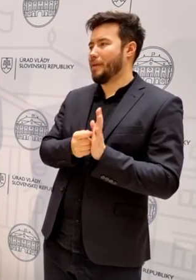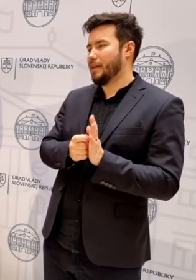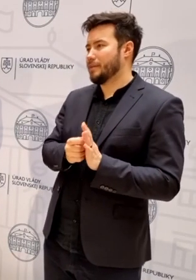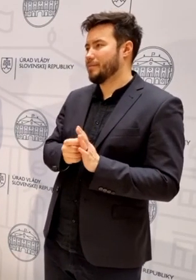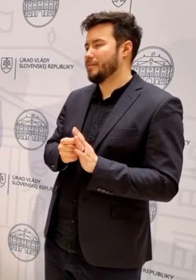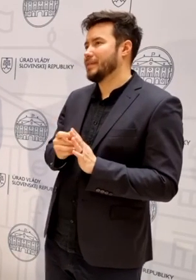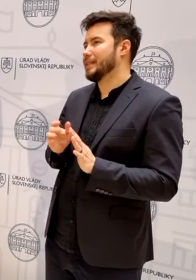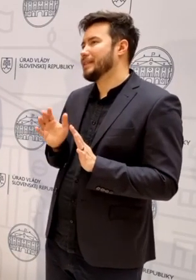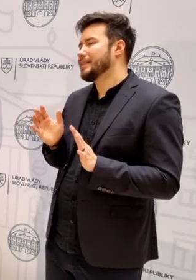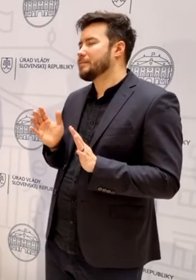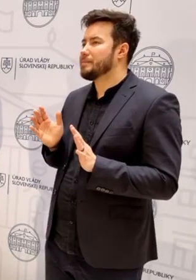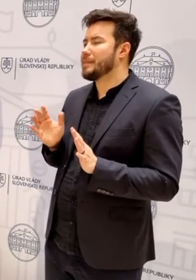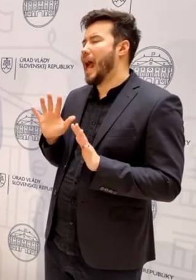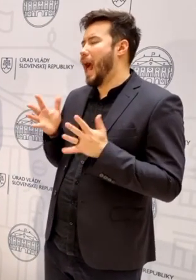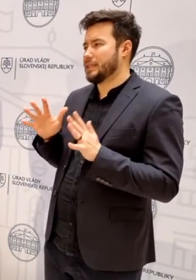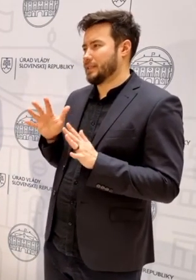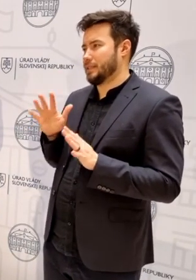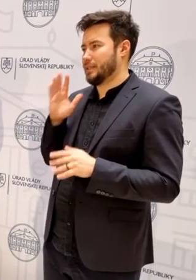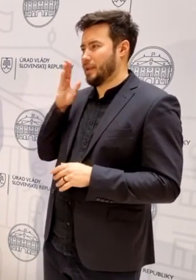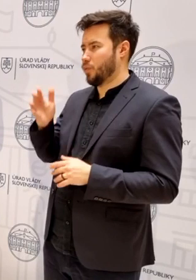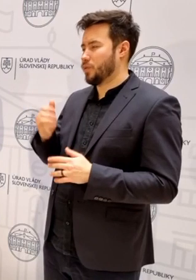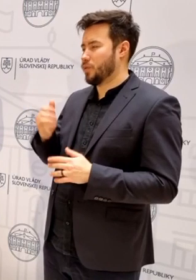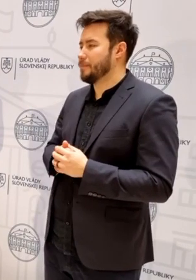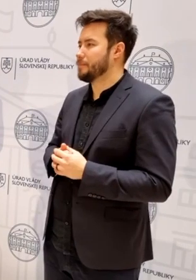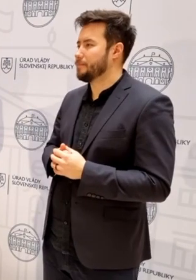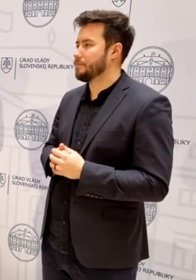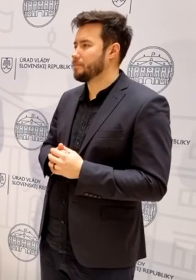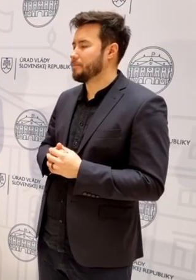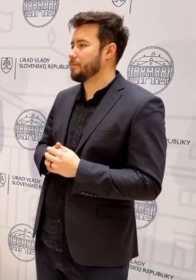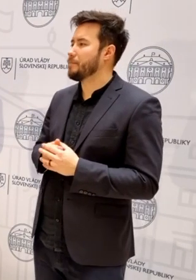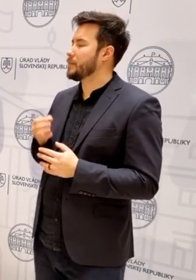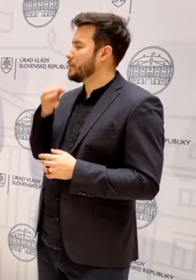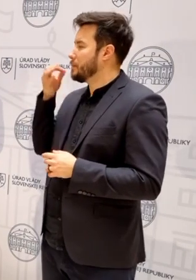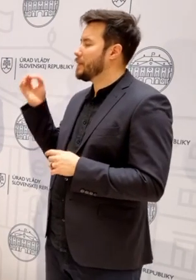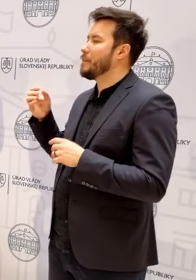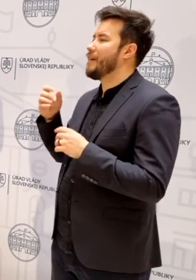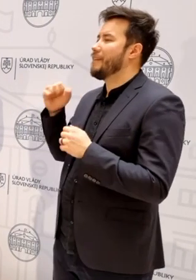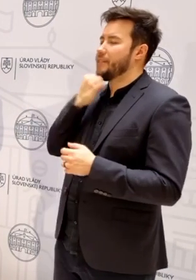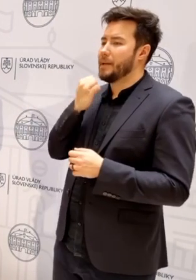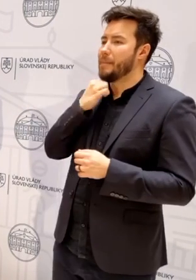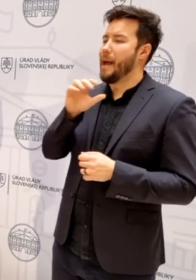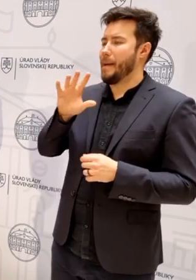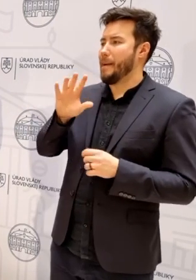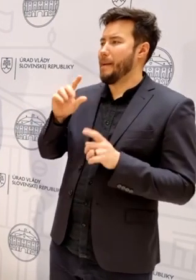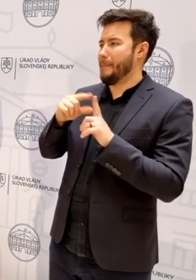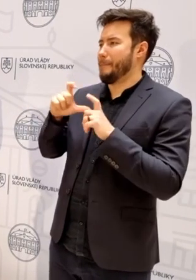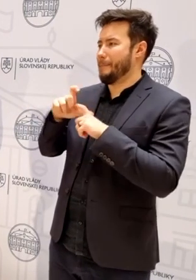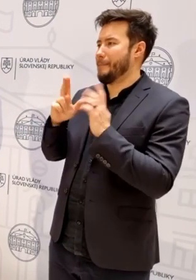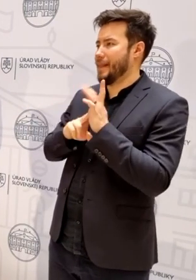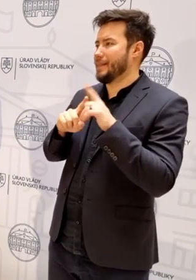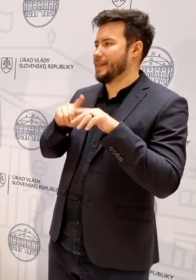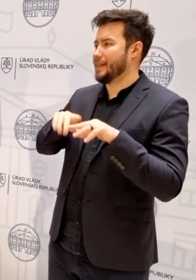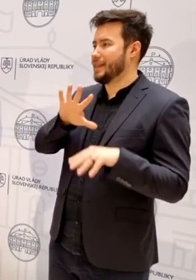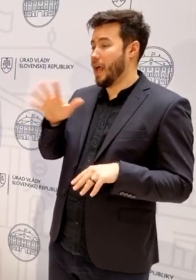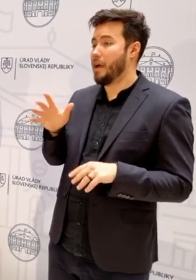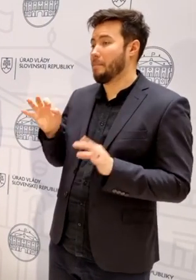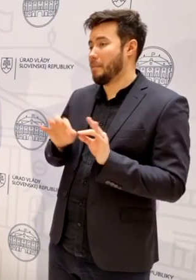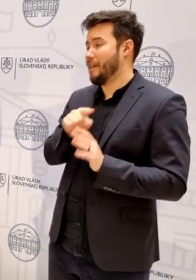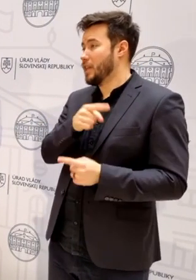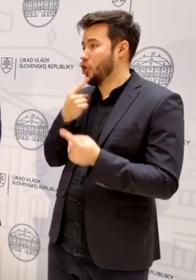kupovať ju asi nebudeme. Penta vraví, že je pripravená nejakým spôsobom vyjednávať a rokovať, ale vraj ju nikto k tomu neoslovil.